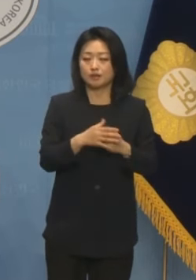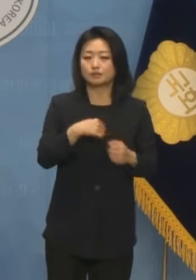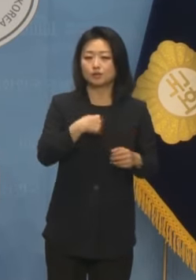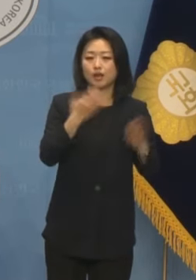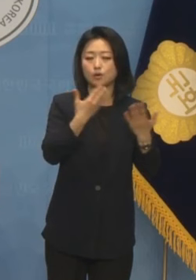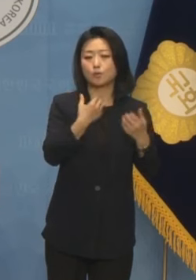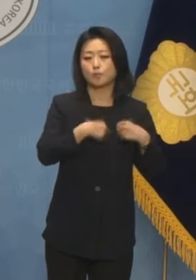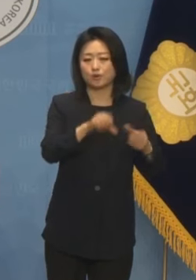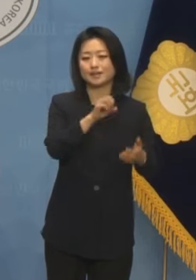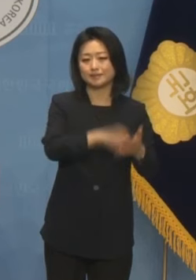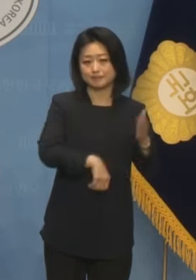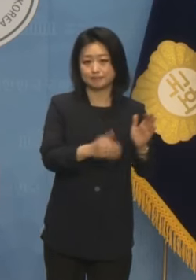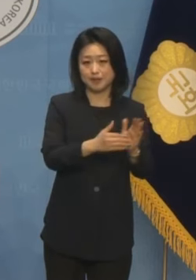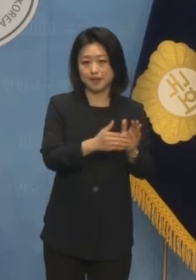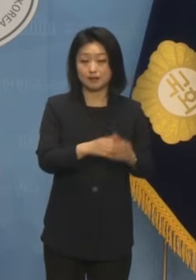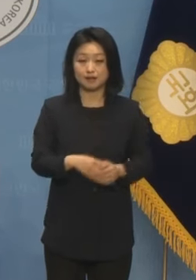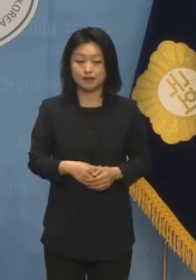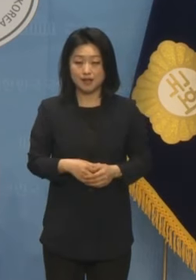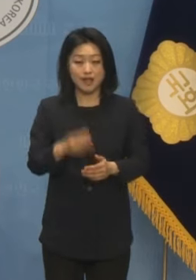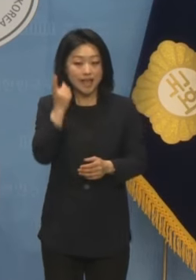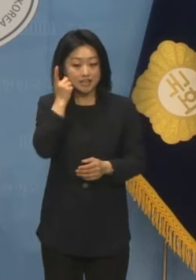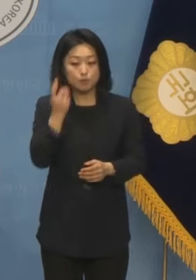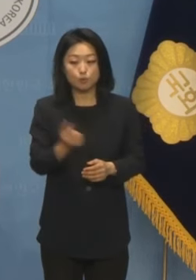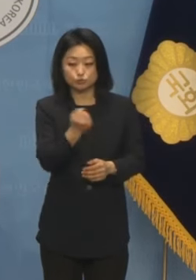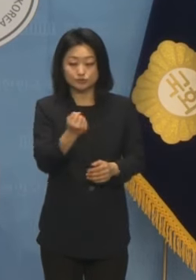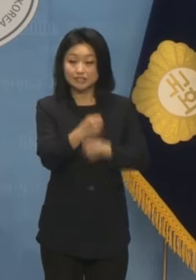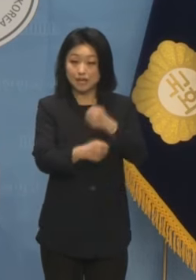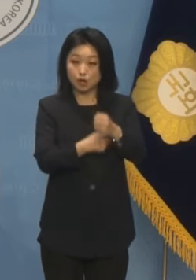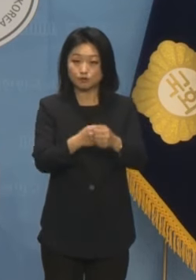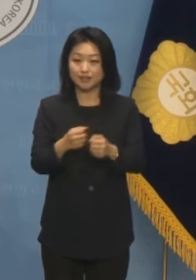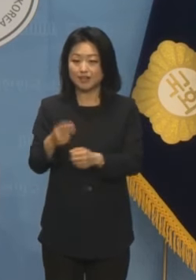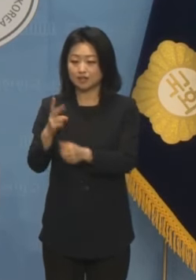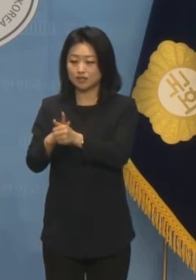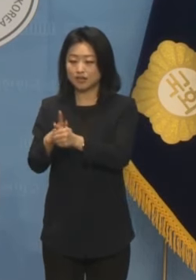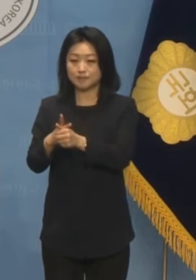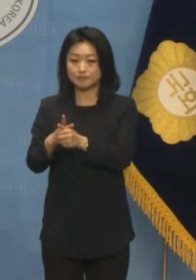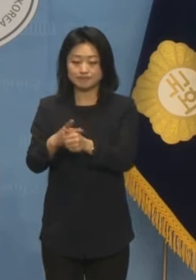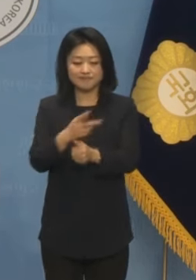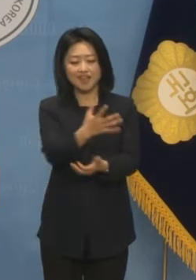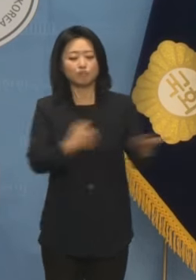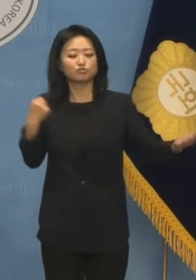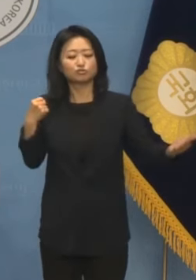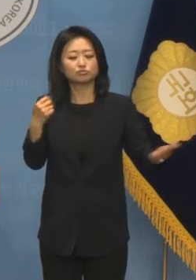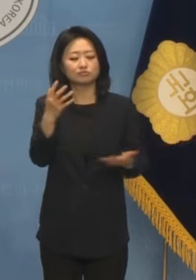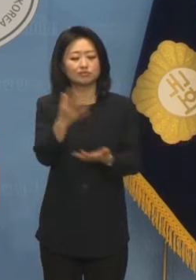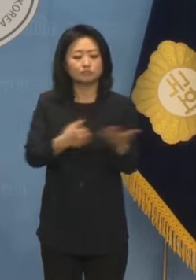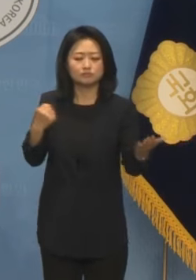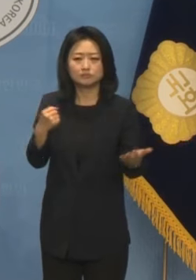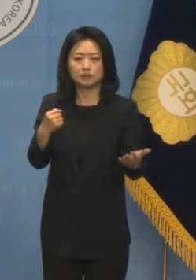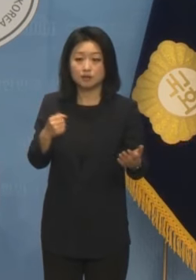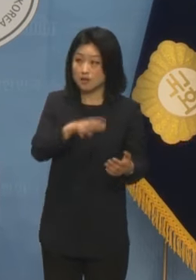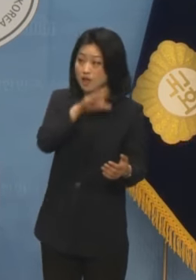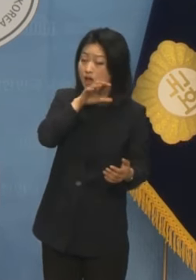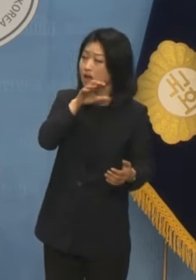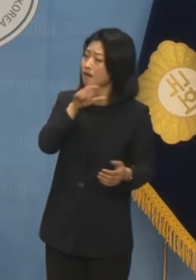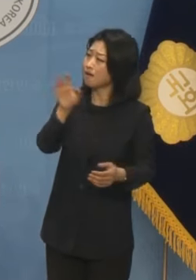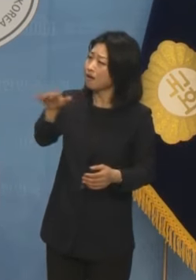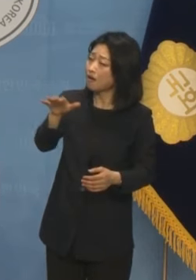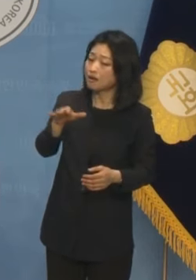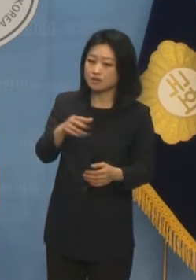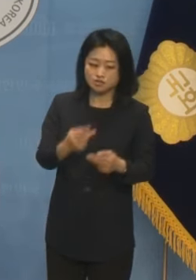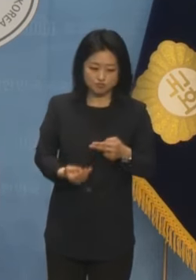학측에는 휴대폰 소지가 자유나 교사의 개인적 감정으로 압수하는 일을 당해 항의하자,